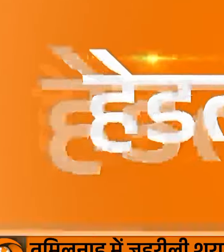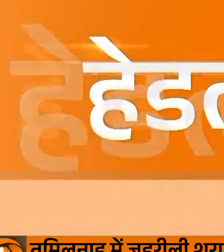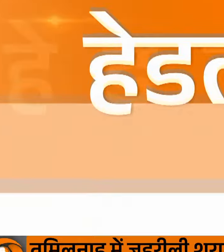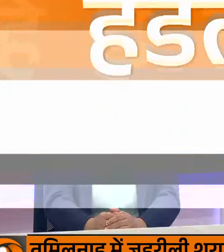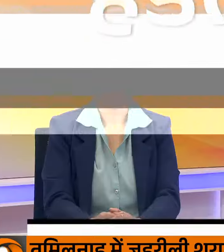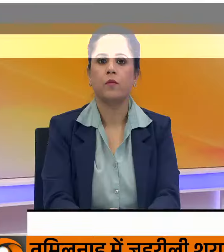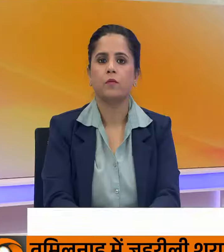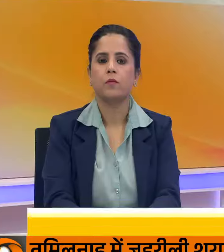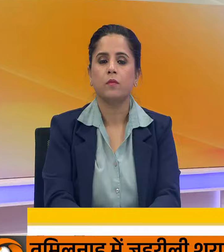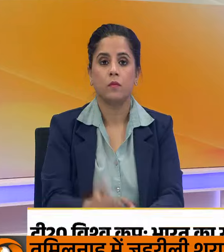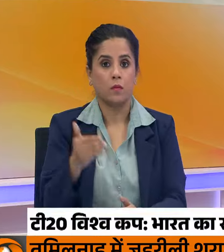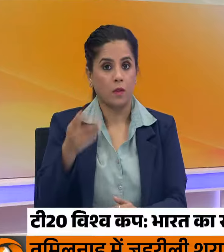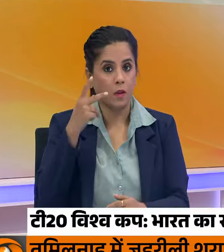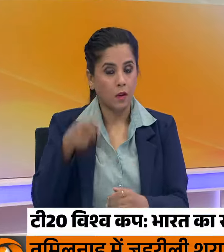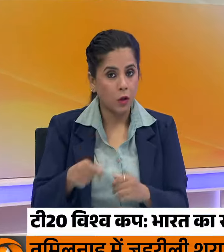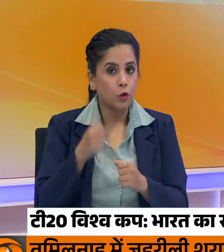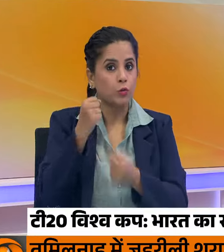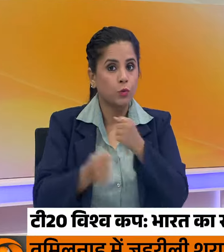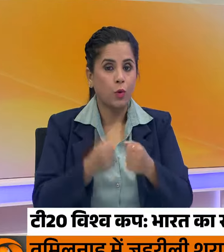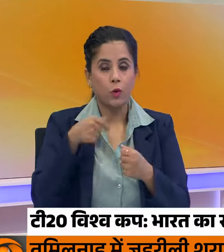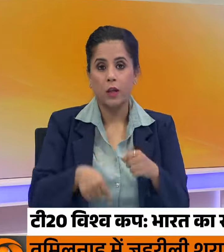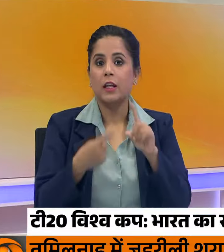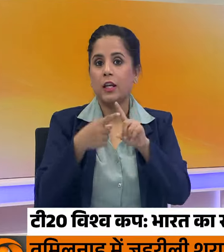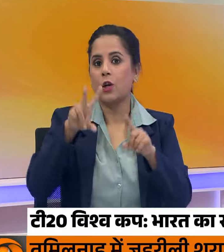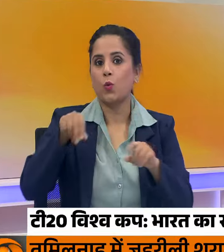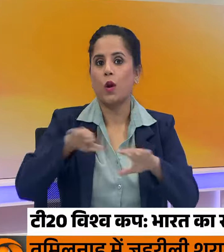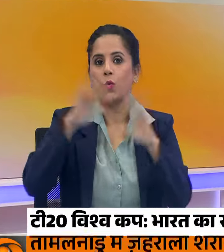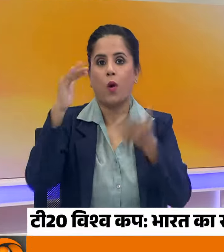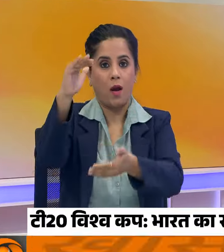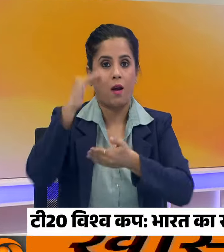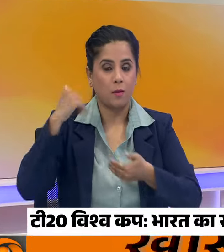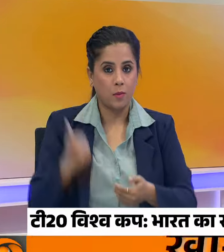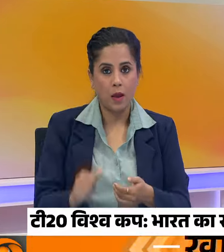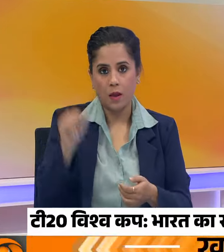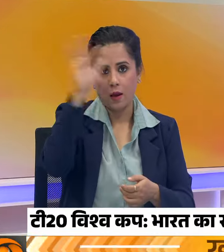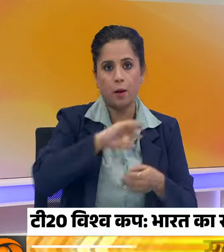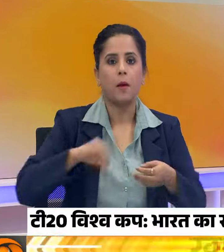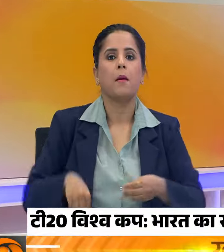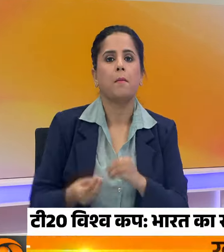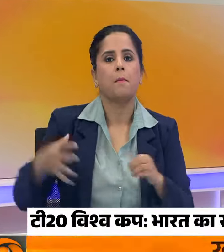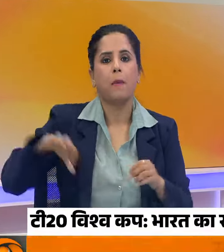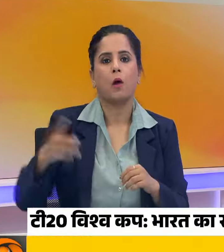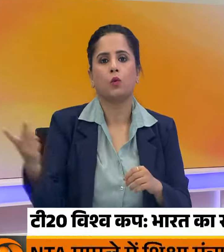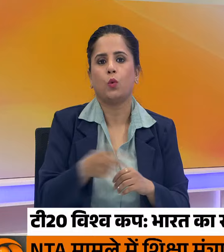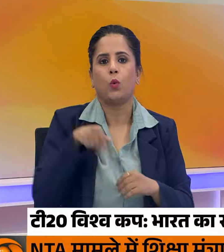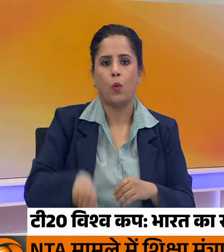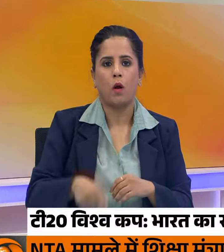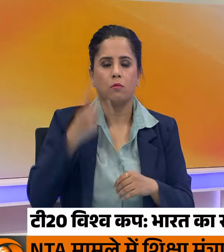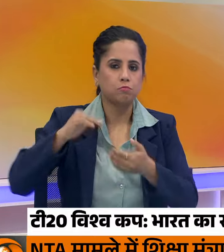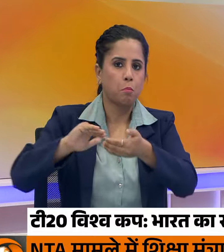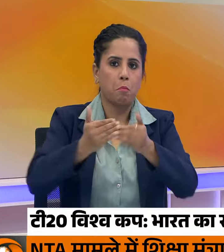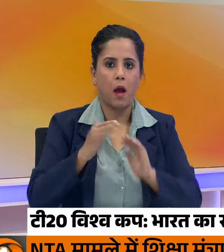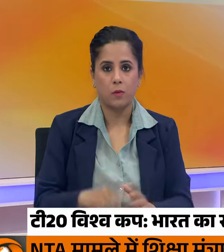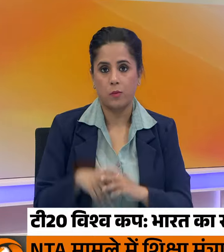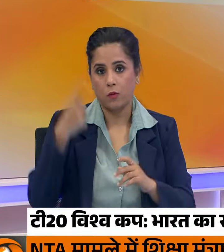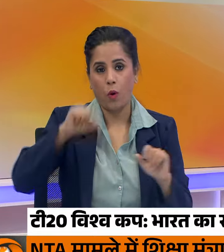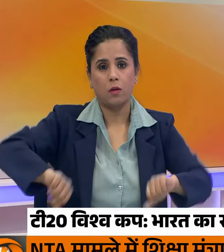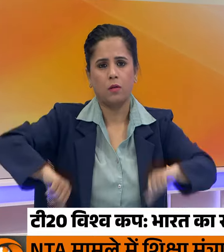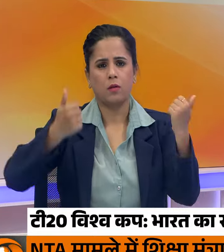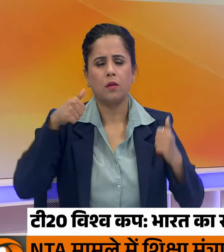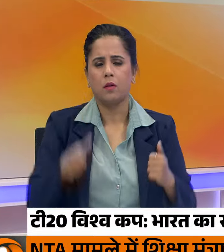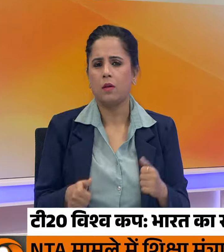जिम्मेदार और खेल के मैदान से बड़े खबर t-20 विश्व कप में आज भारत और बांग्लादेश के बीच होगी भिड़ंत जीत